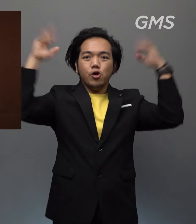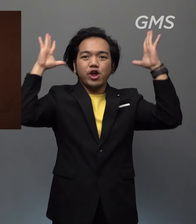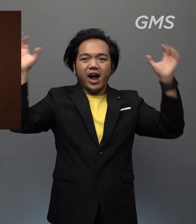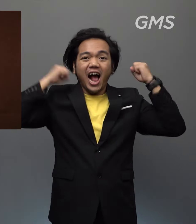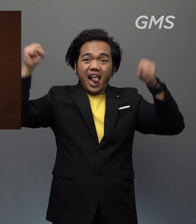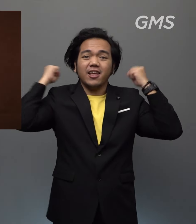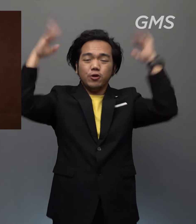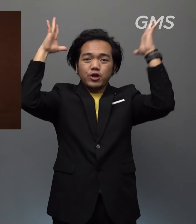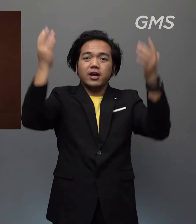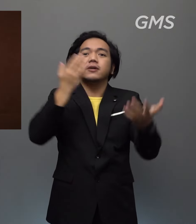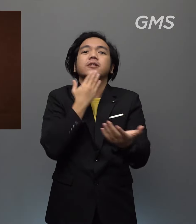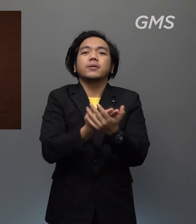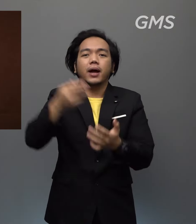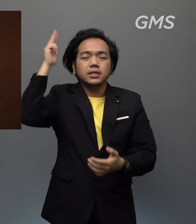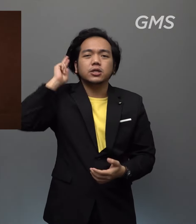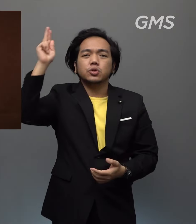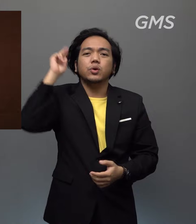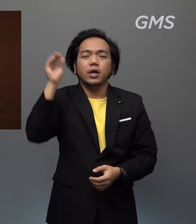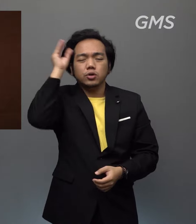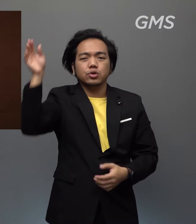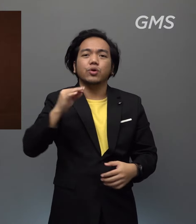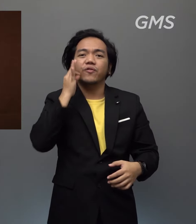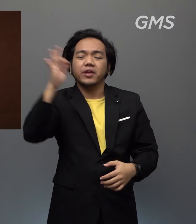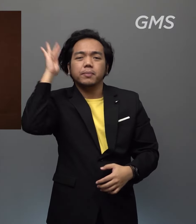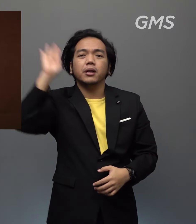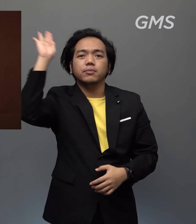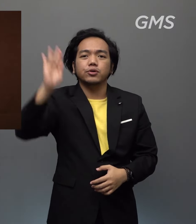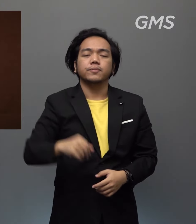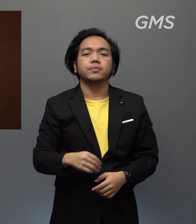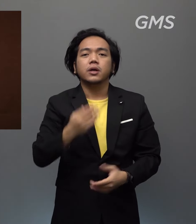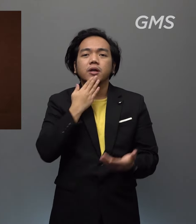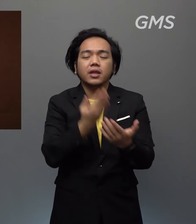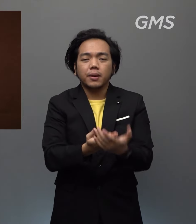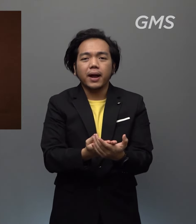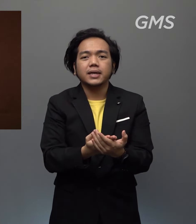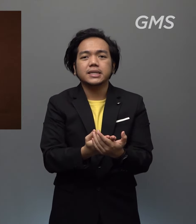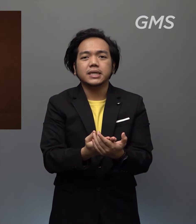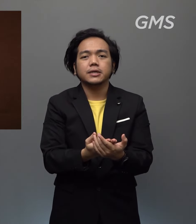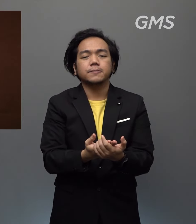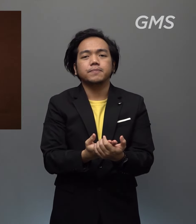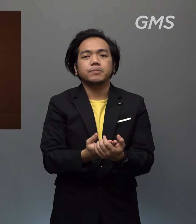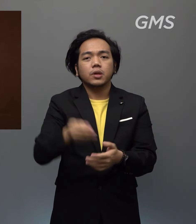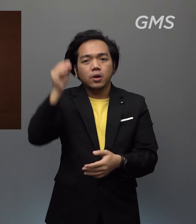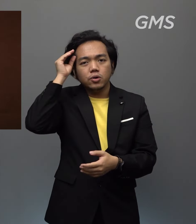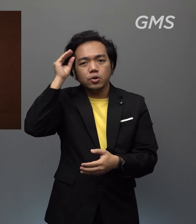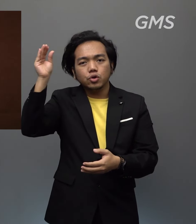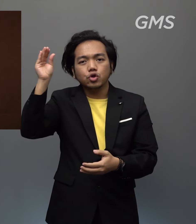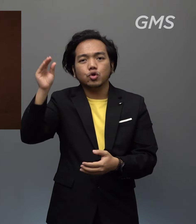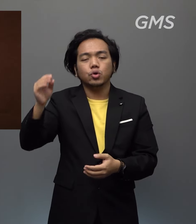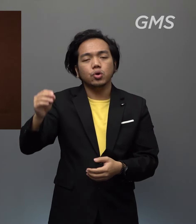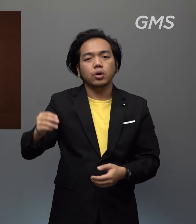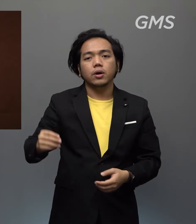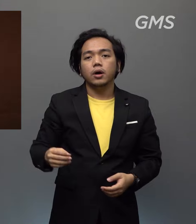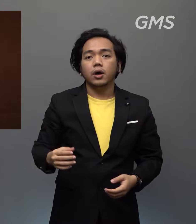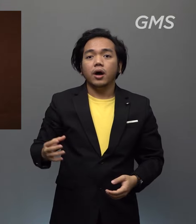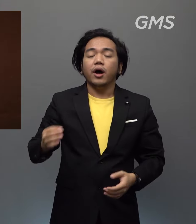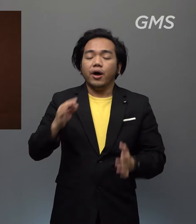Terima kasih ya Tuhan buat firman-Mu. Terima kasih buat rema yang kami